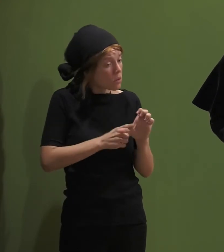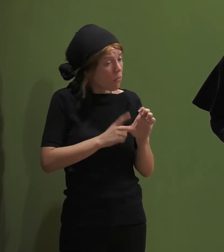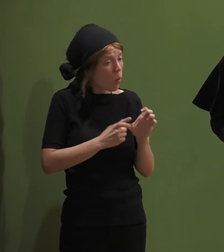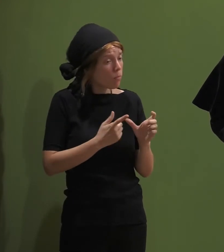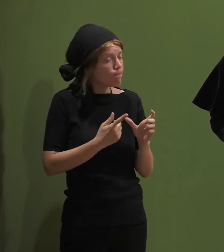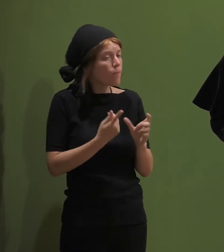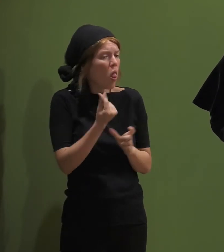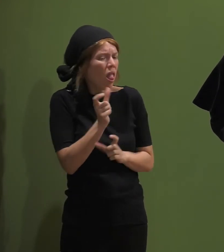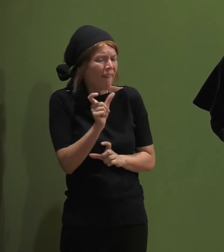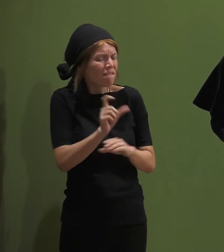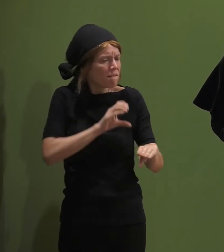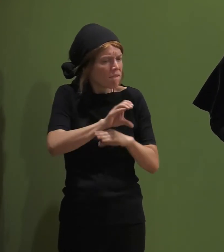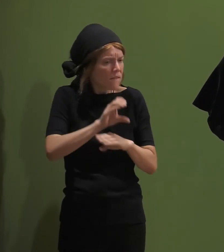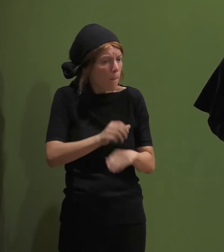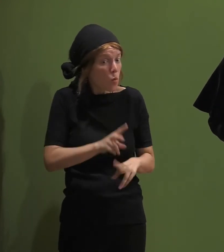nuevas partidas,